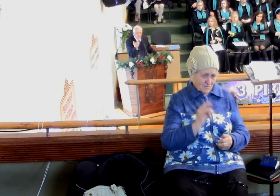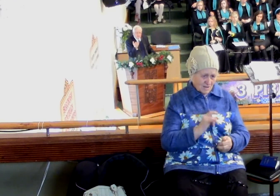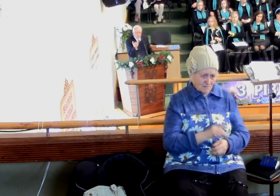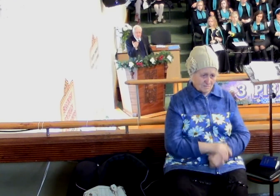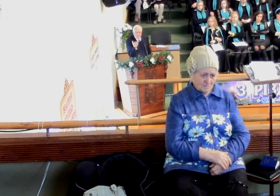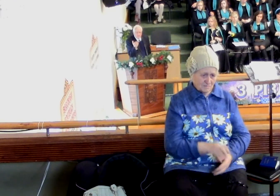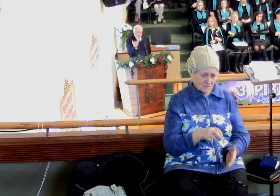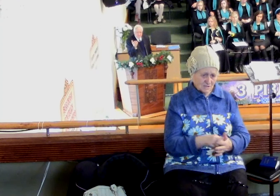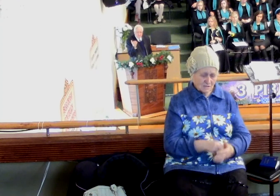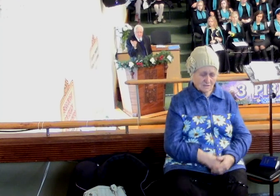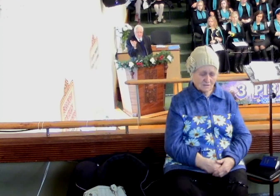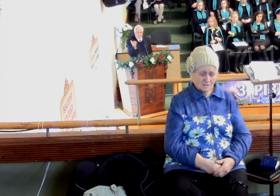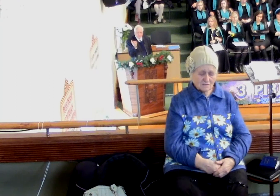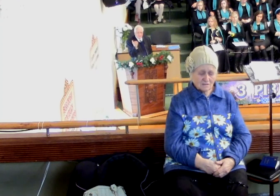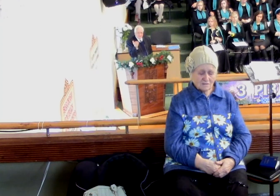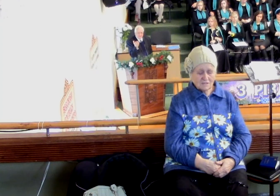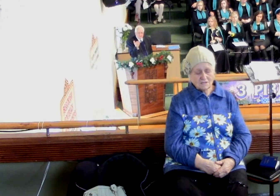Люди